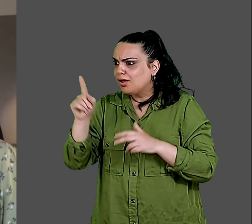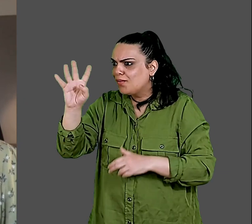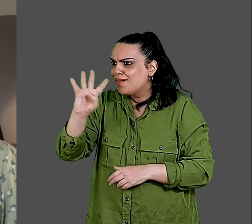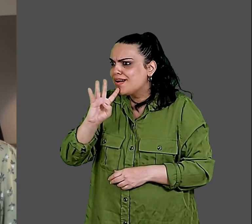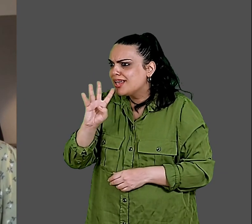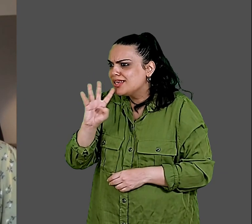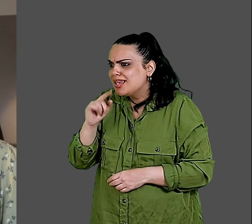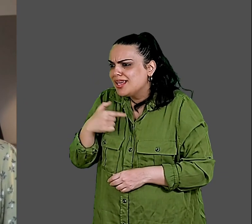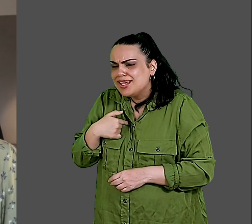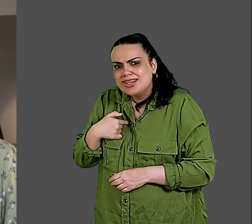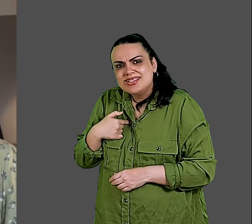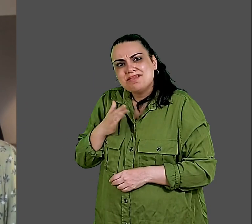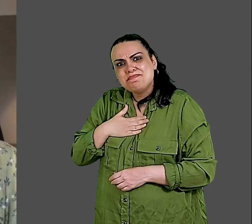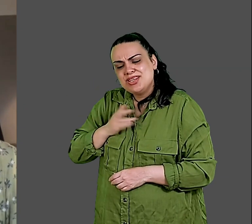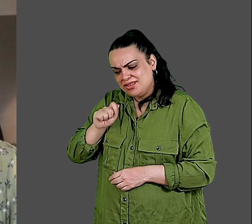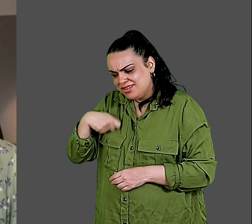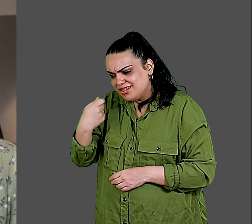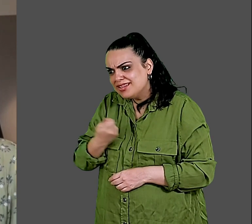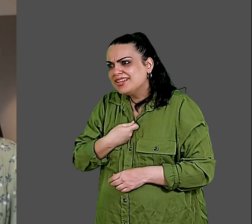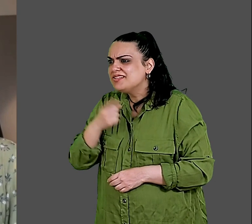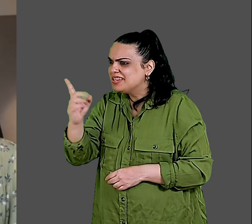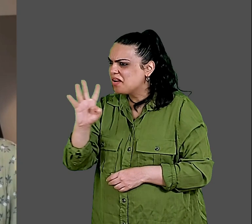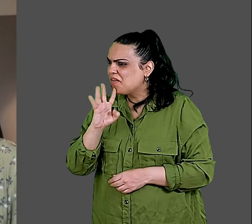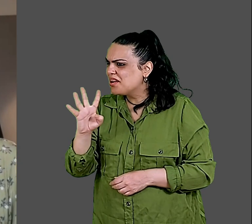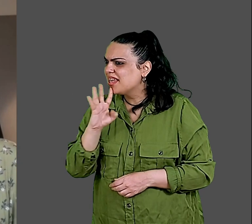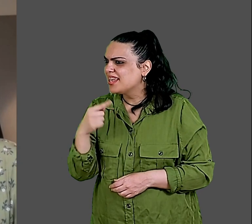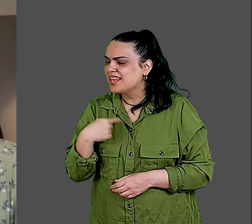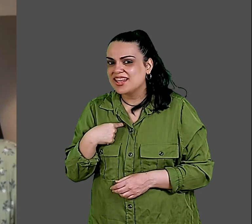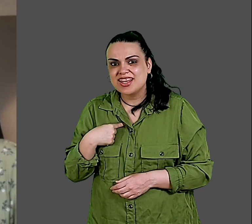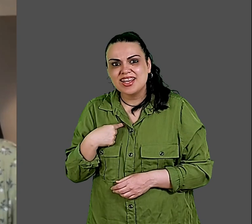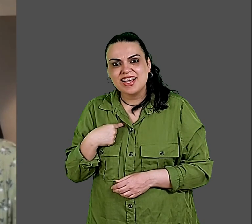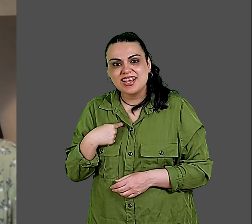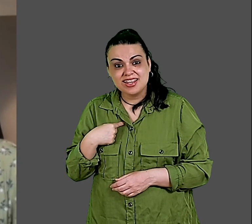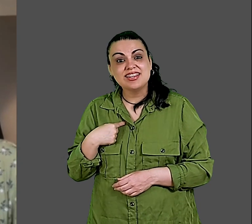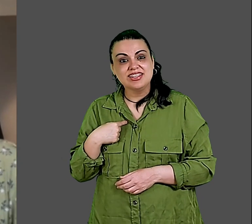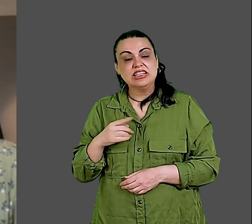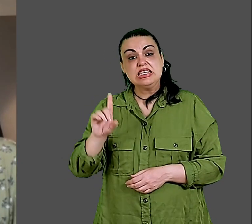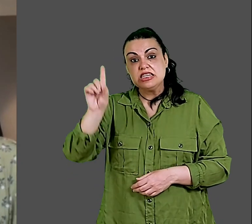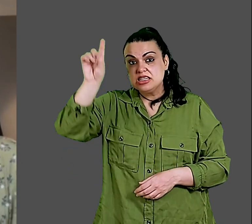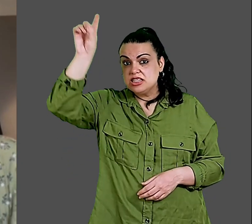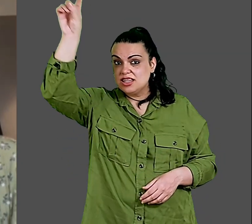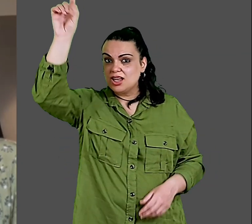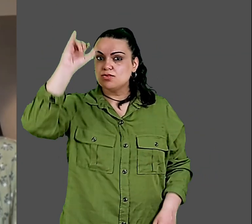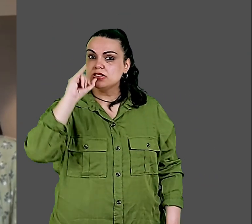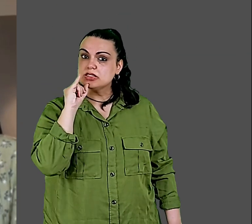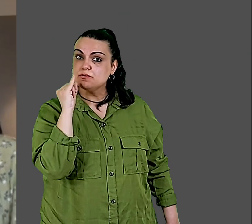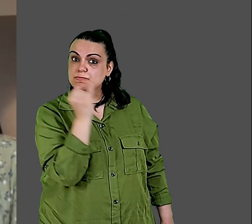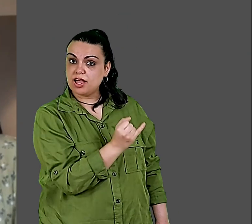é chamado pelo nome. E aí o Senhor, ele diz para ele,